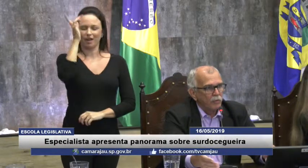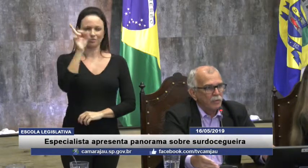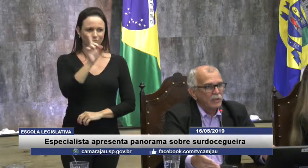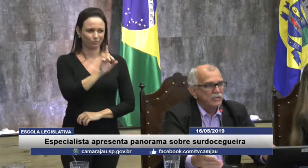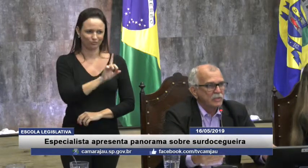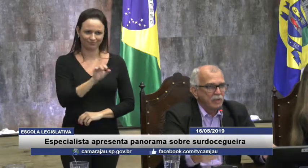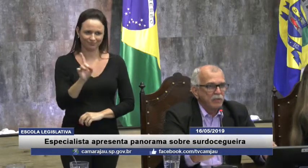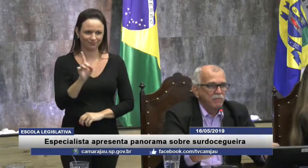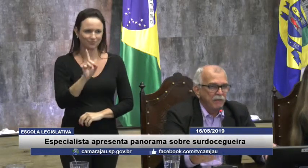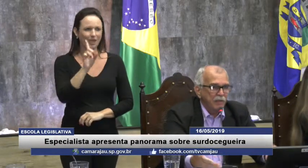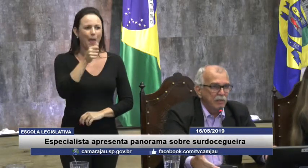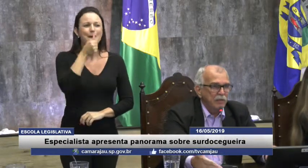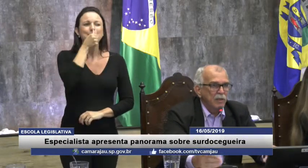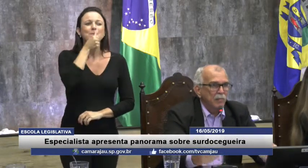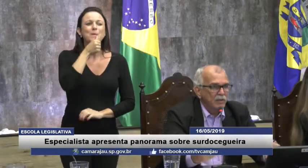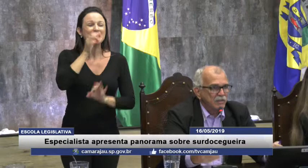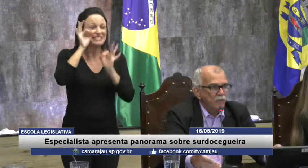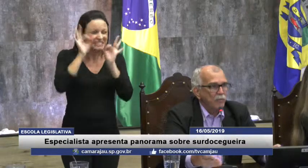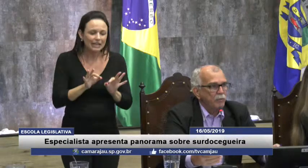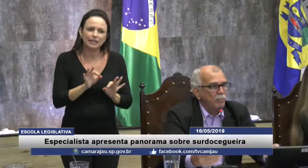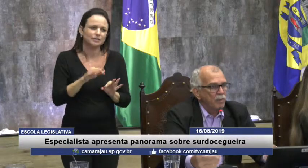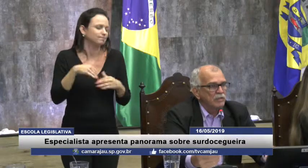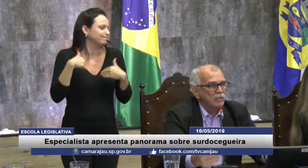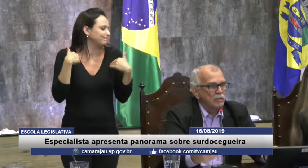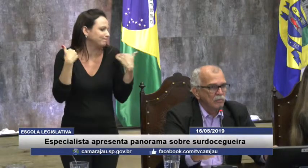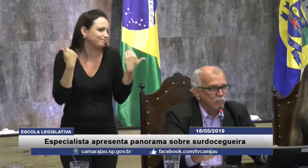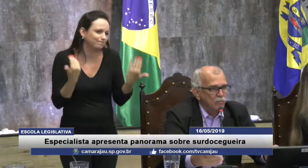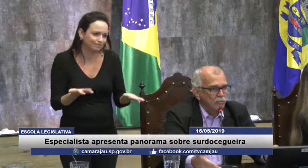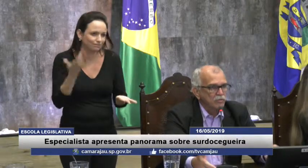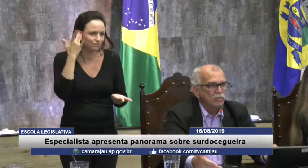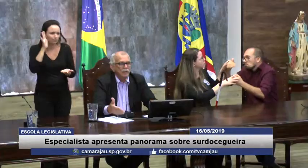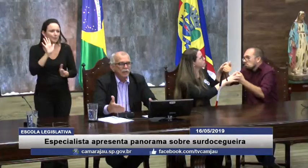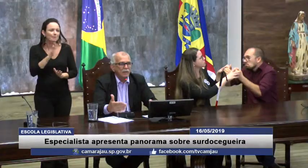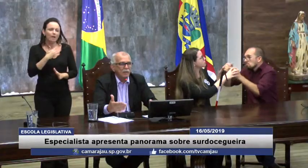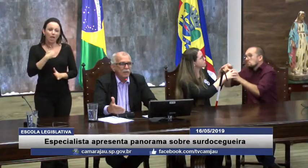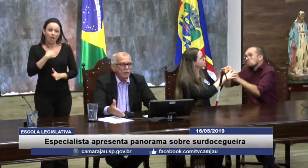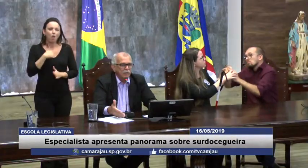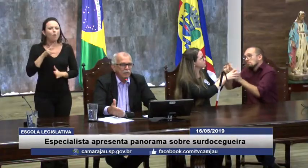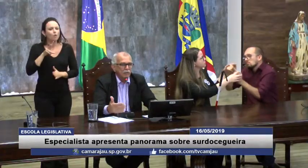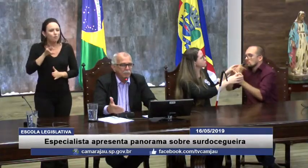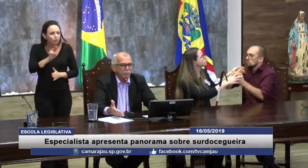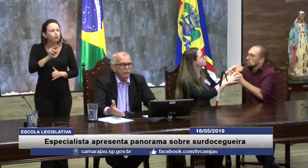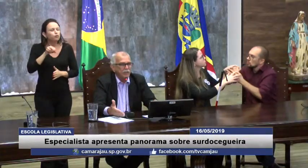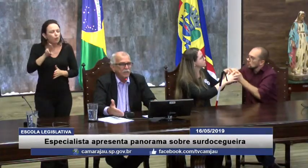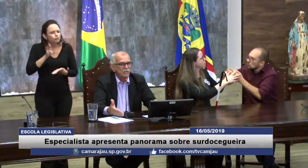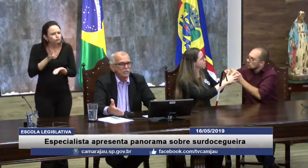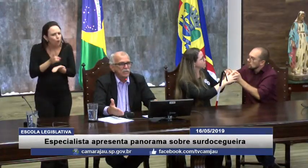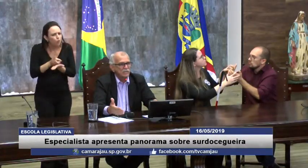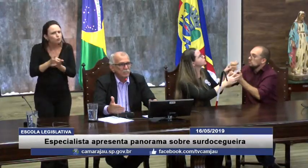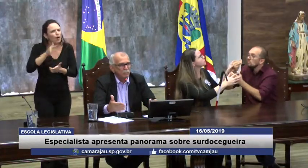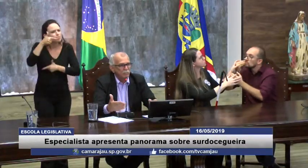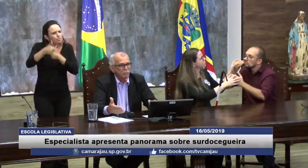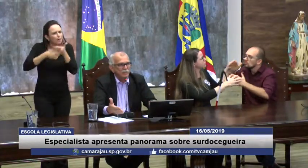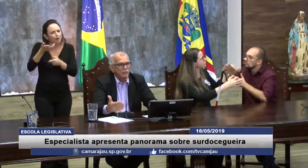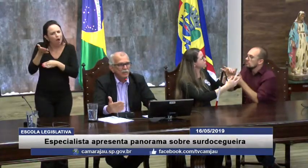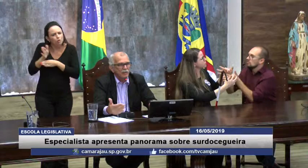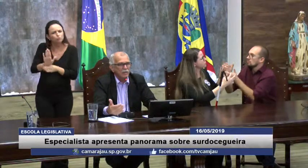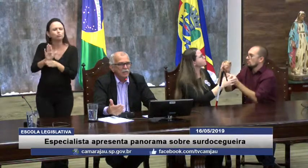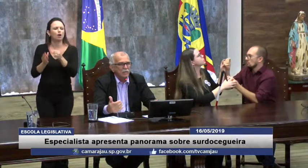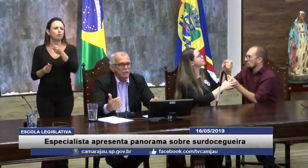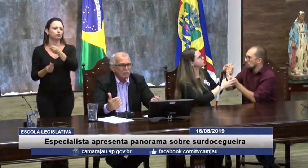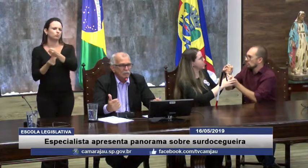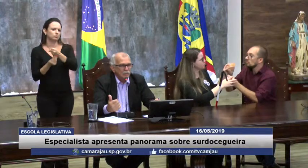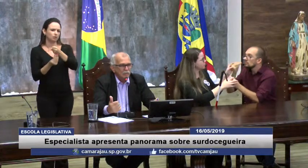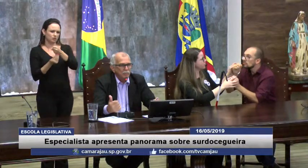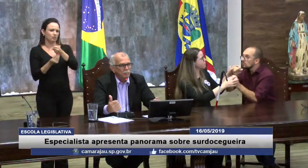uma promessa de que vem, mas é uma promessa que eu vou continuar trabalhando em prol da associação, da